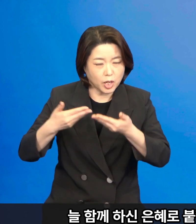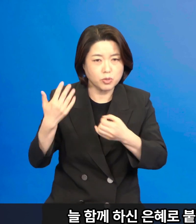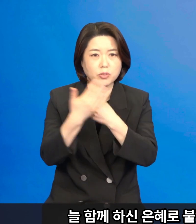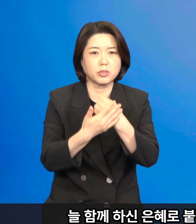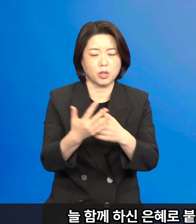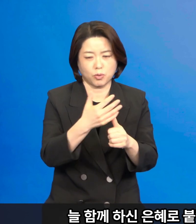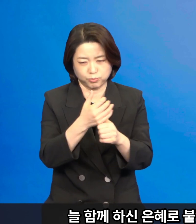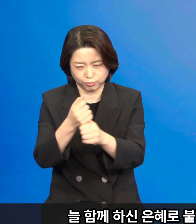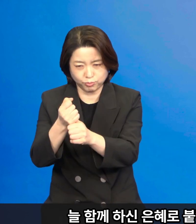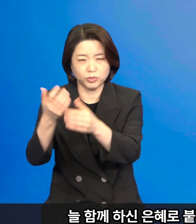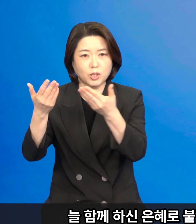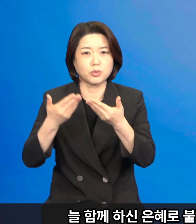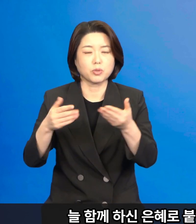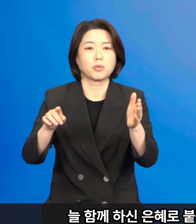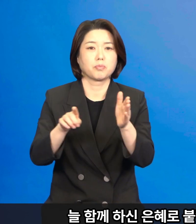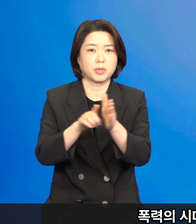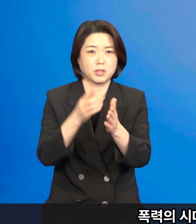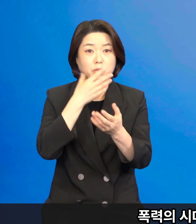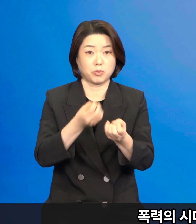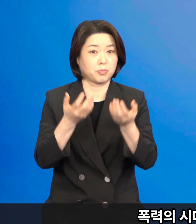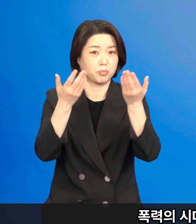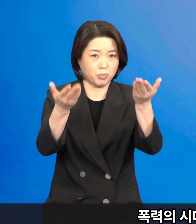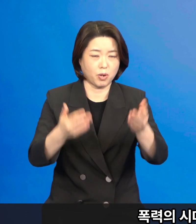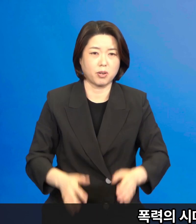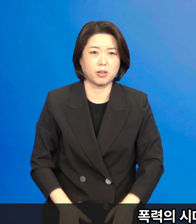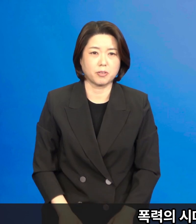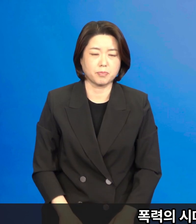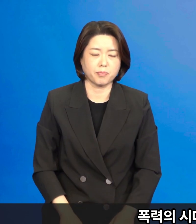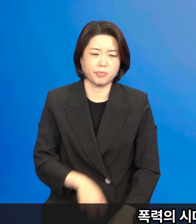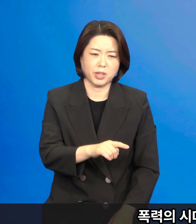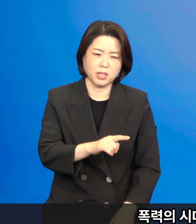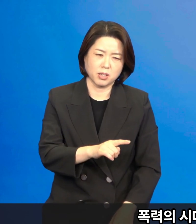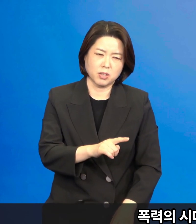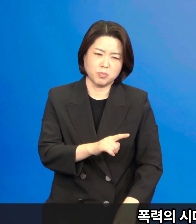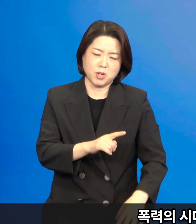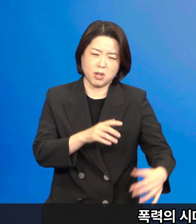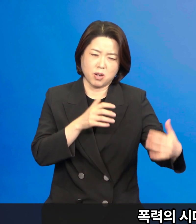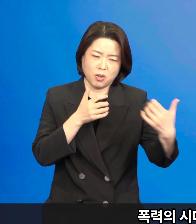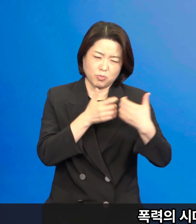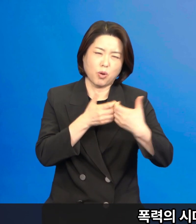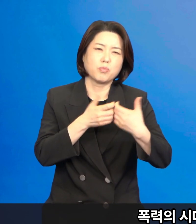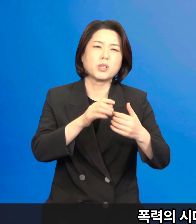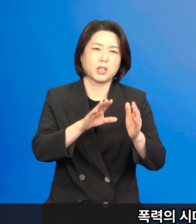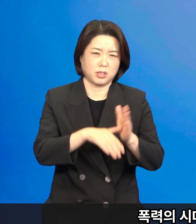주신 줄 믿으시길 축복합니다. 폭력의 시대, 전쟁의 시대입니다.